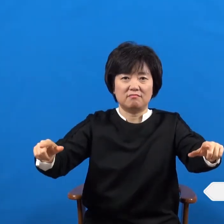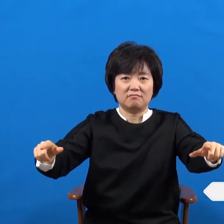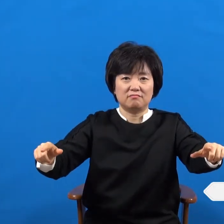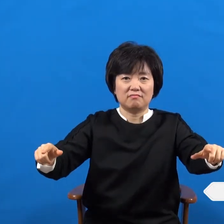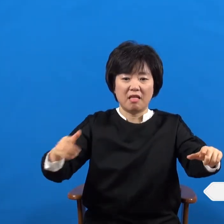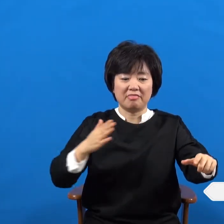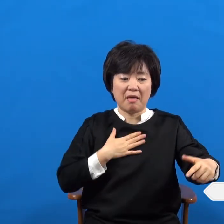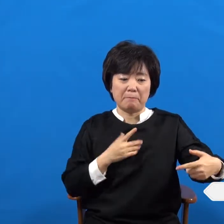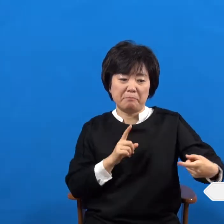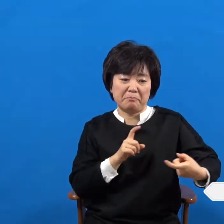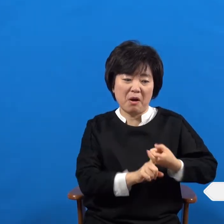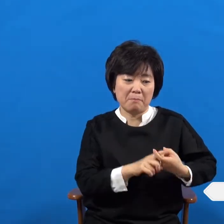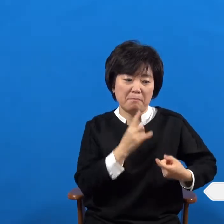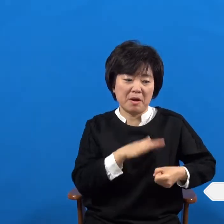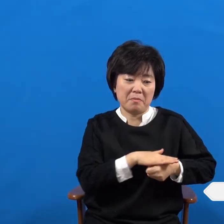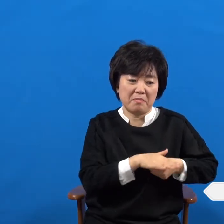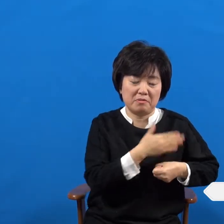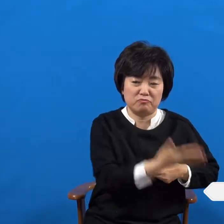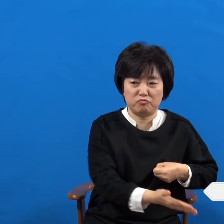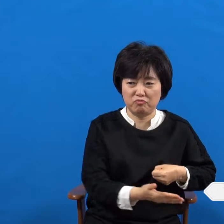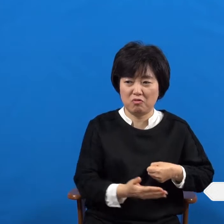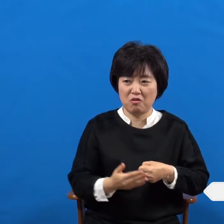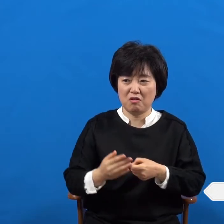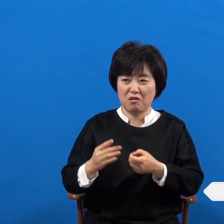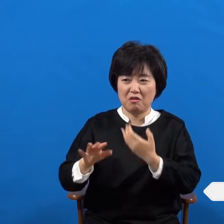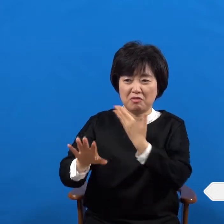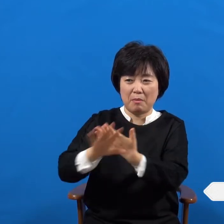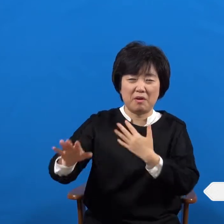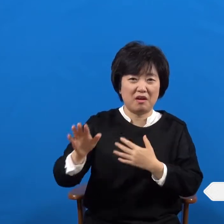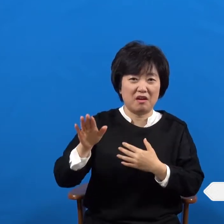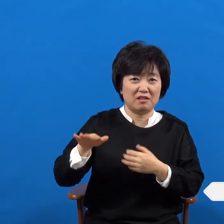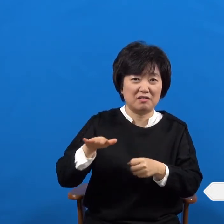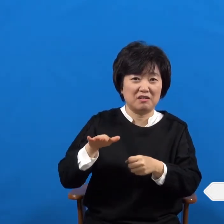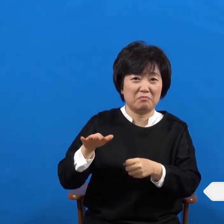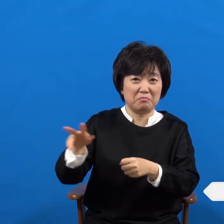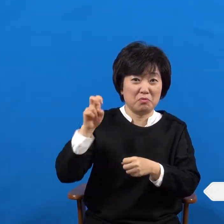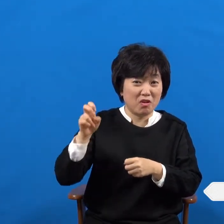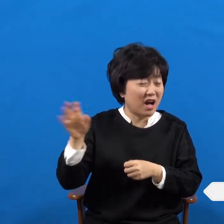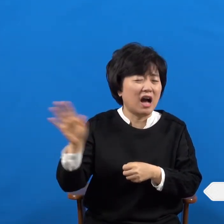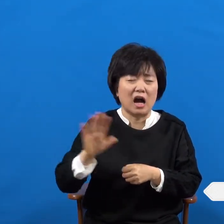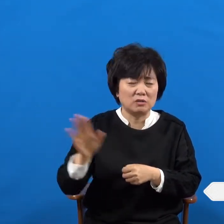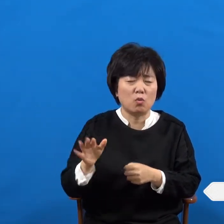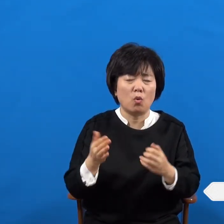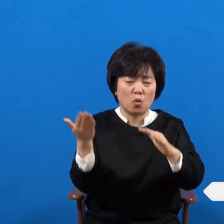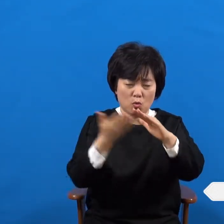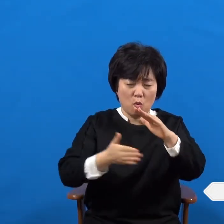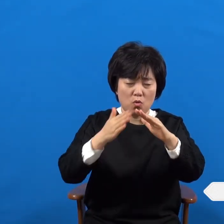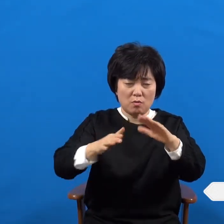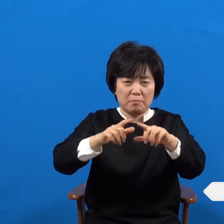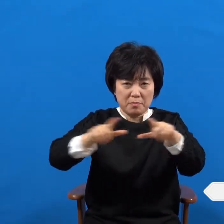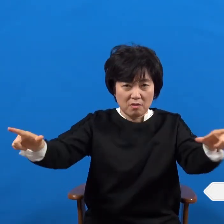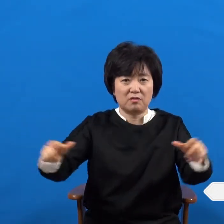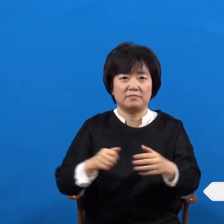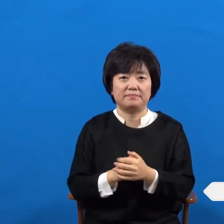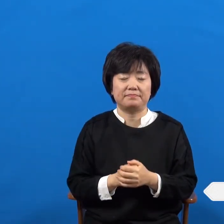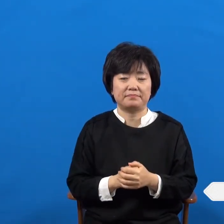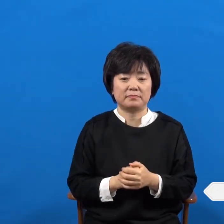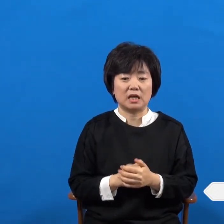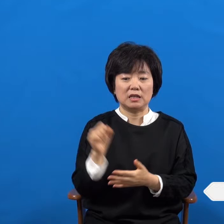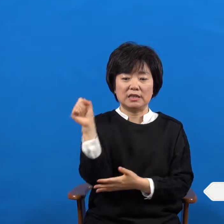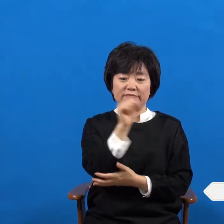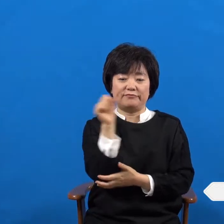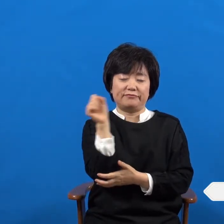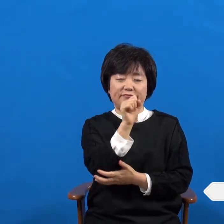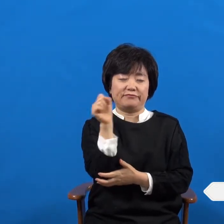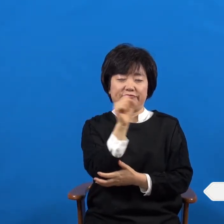의로운 모습을 성경은 설명합니다. 자동차로 운전하다가 줄을 나가기